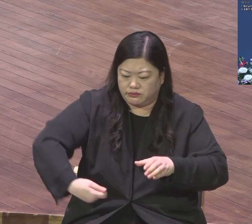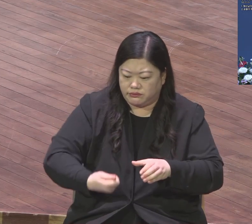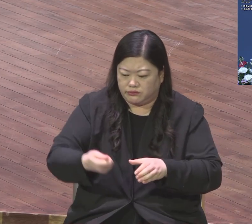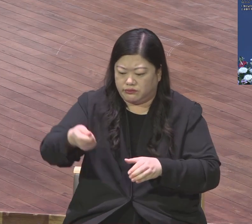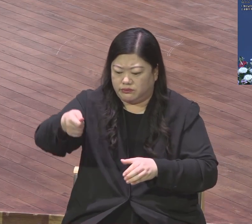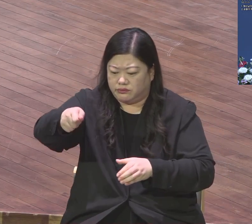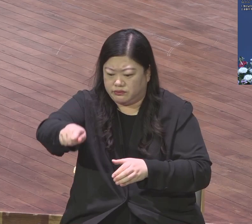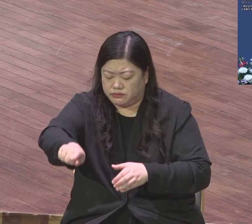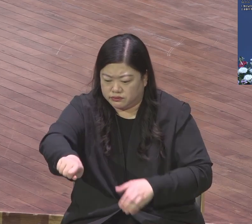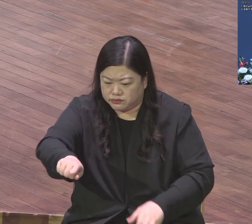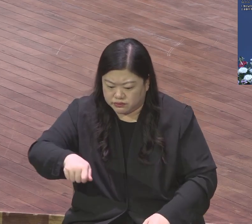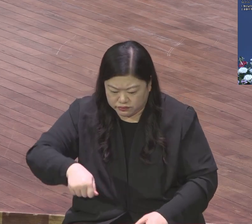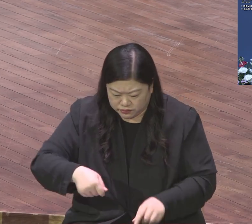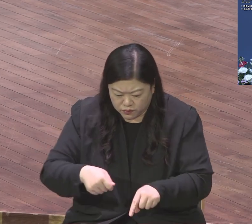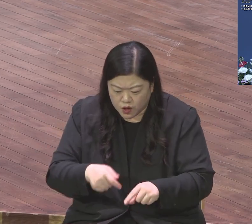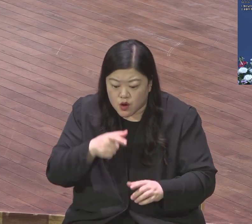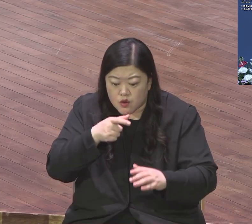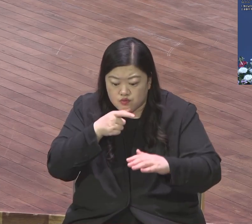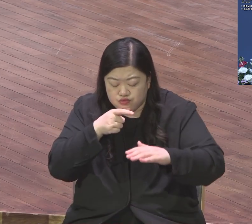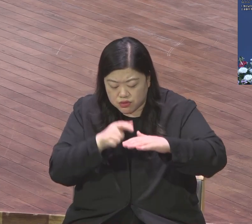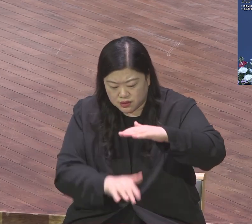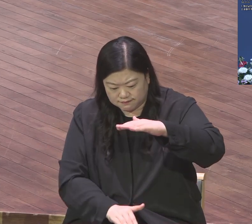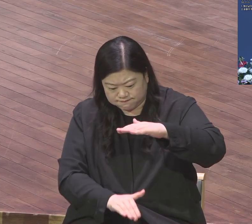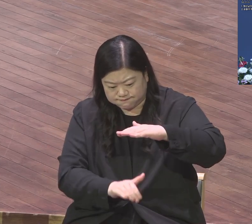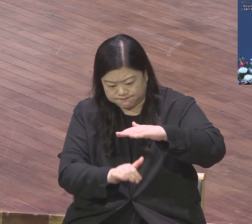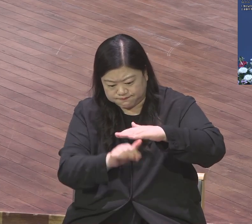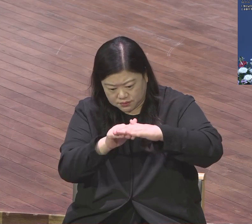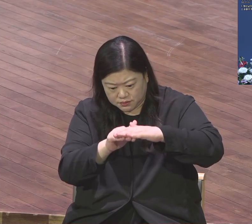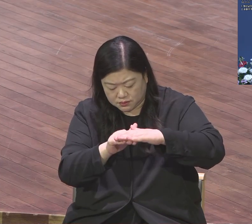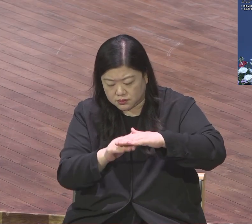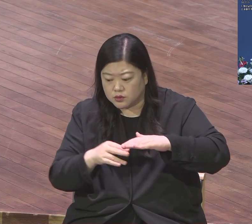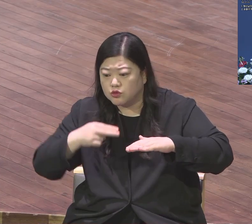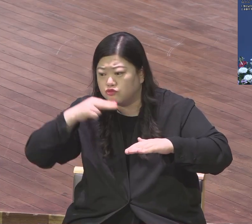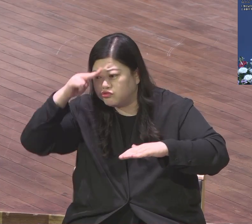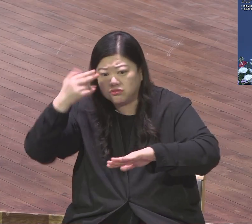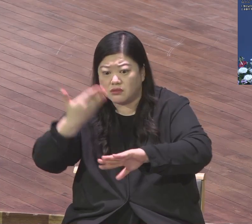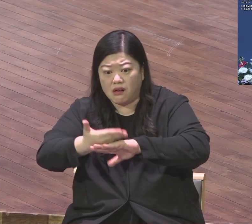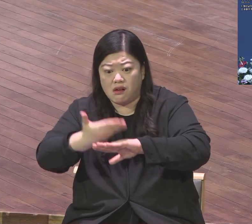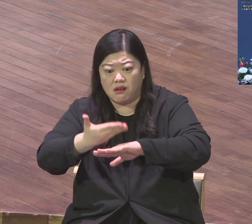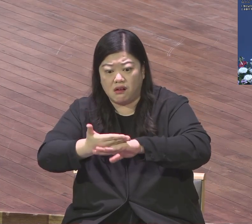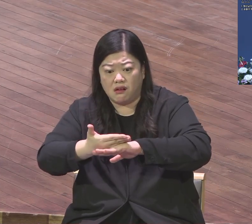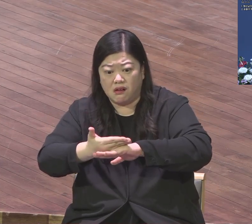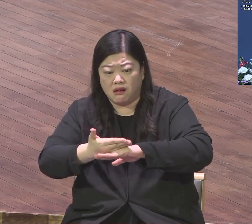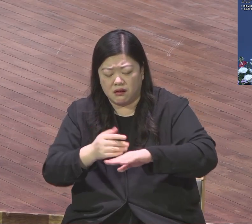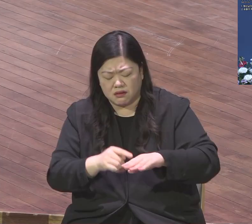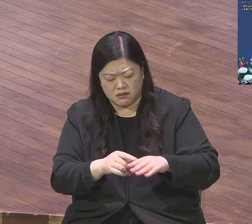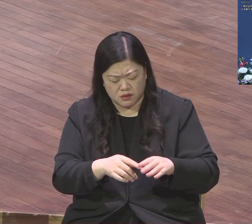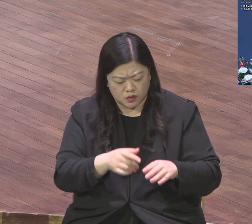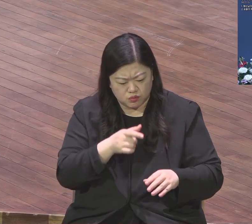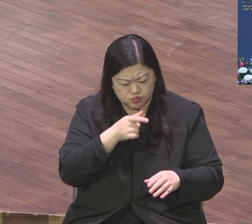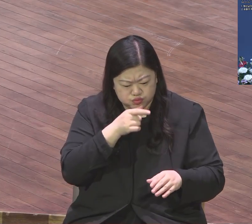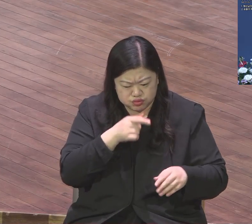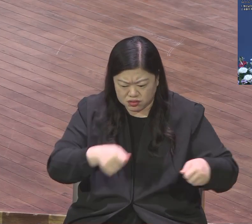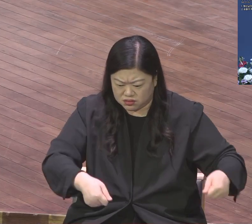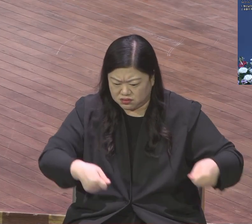물을 채우라, 그것도 아구까지 채우라, 떠서 갖다 줘라, 이해가 안 되죠. 그런데